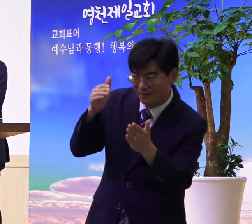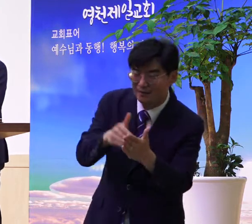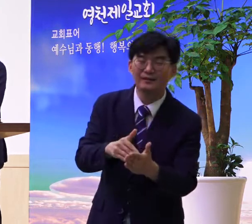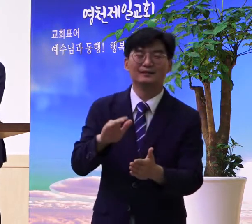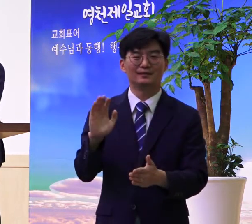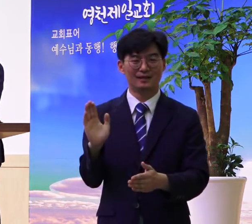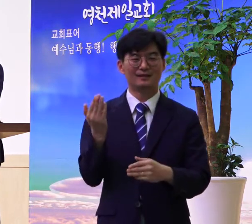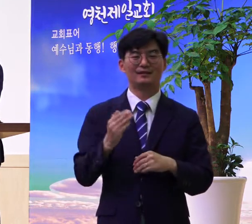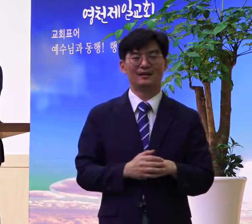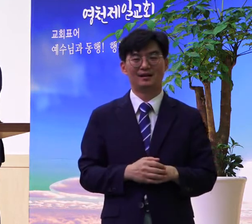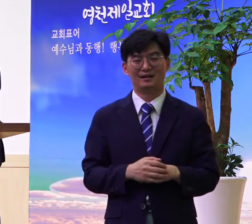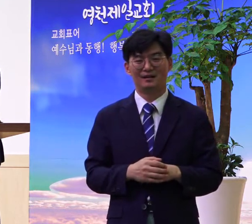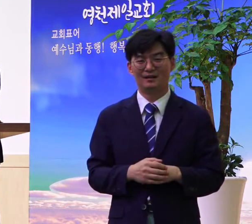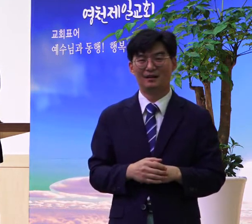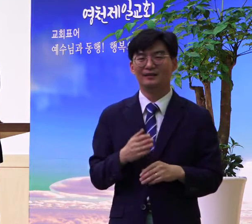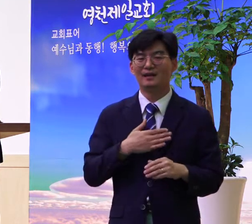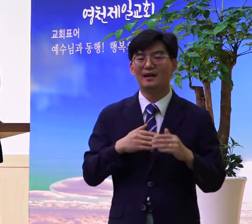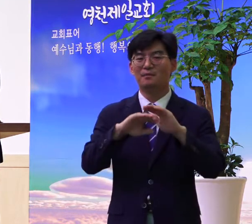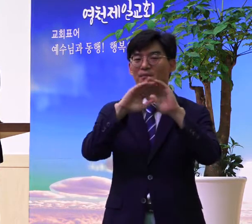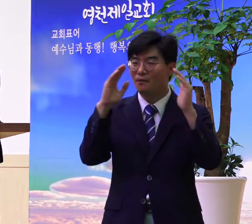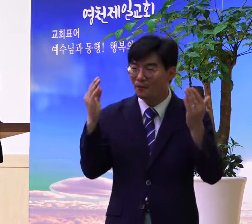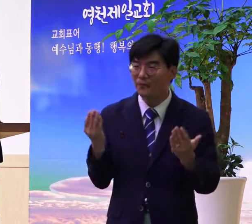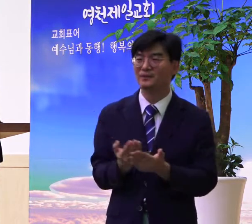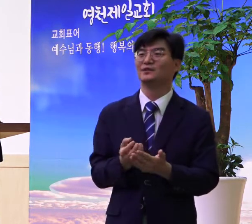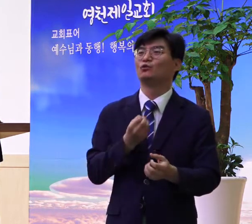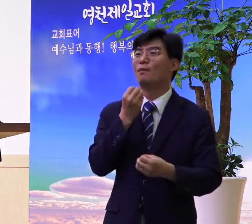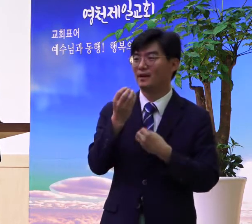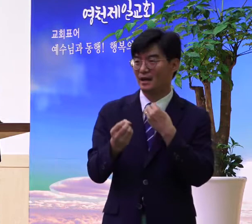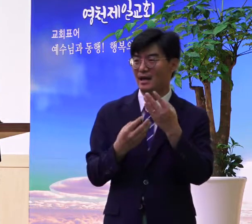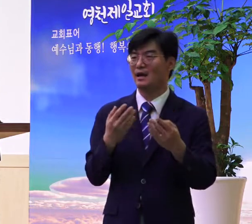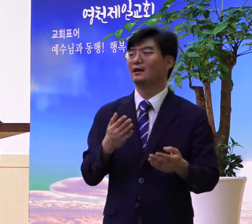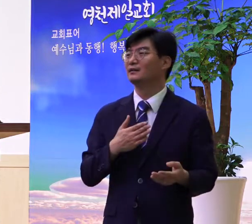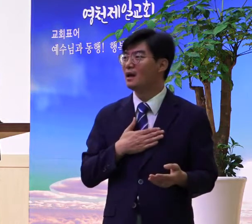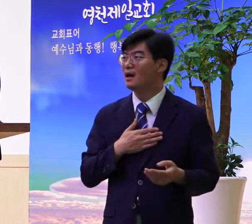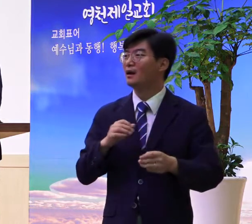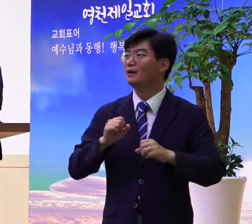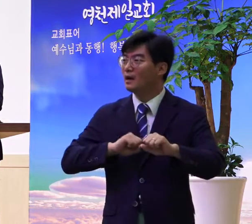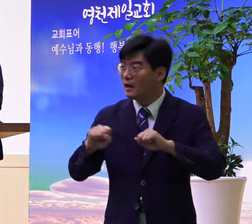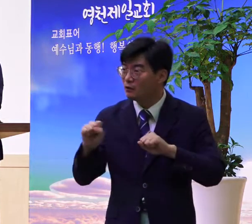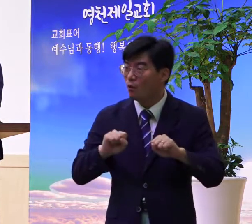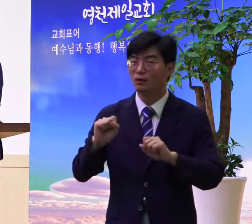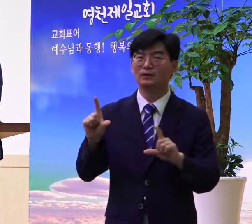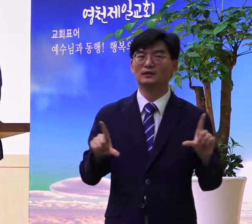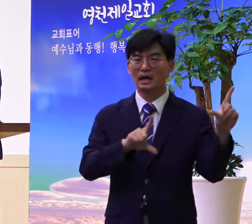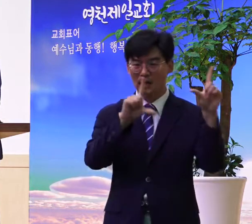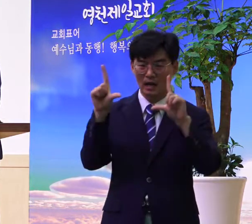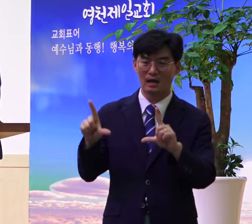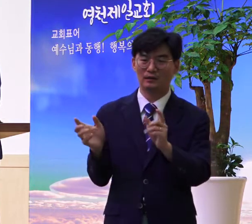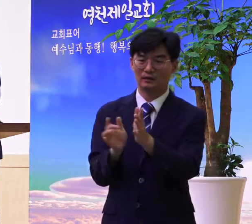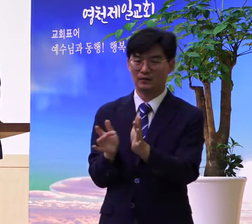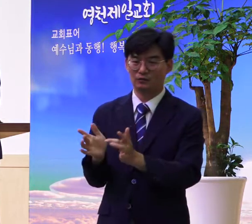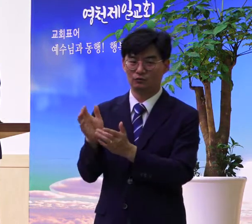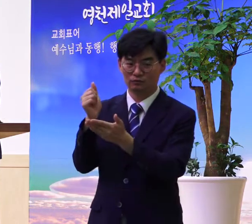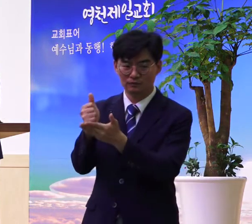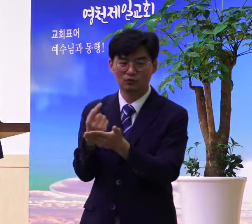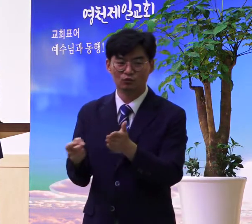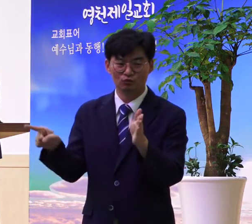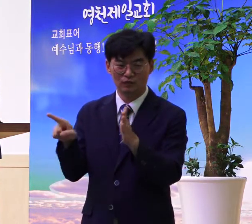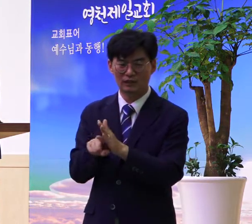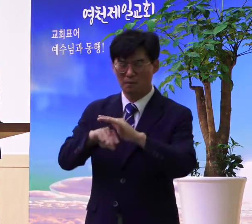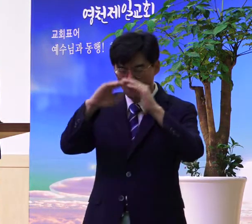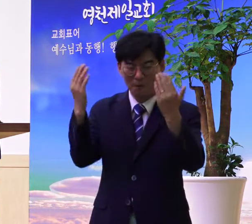것입니다. 자신의 모든 것을, 저는 주님을 위해서 나의 모든 것을 다 부어드렸습니다. 라고